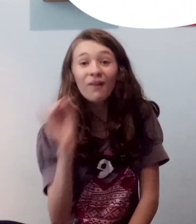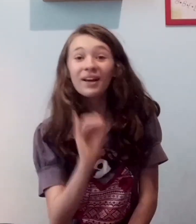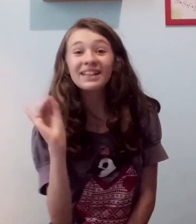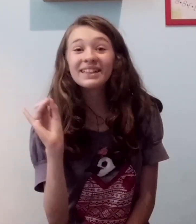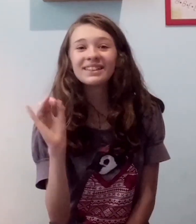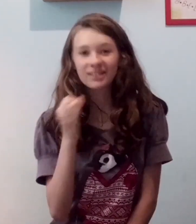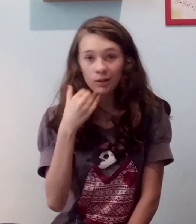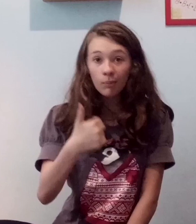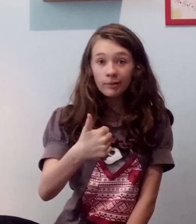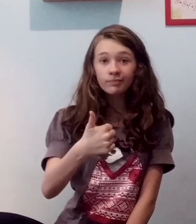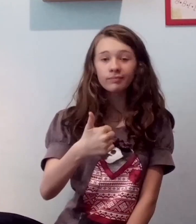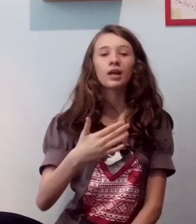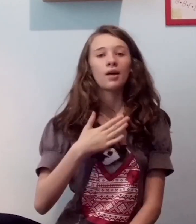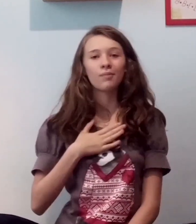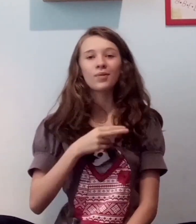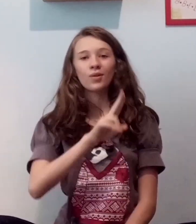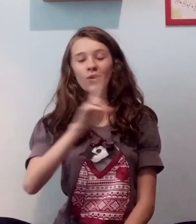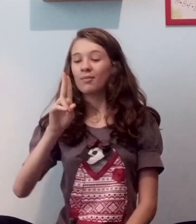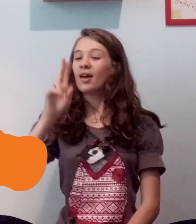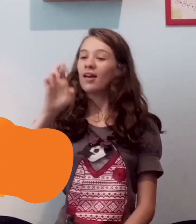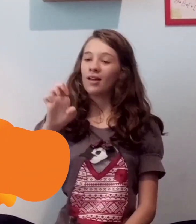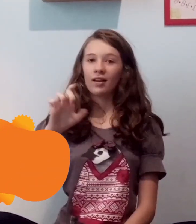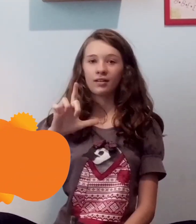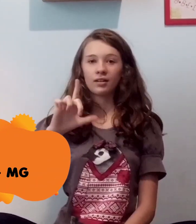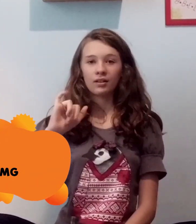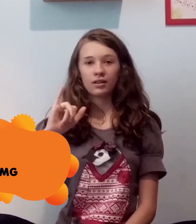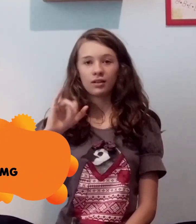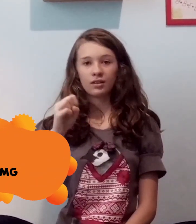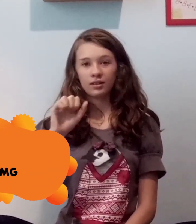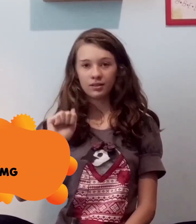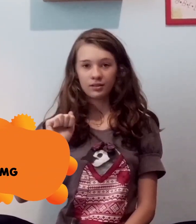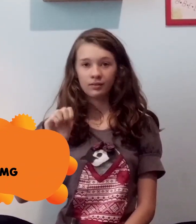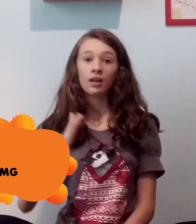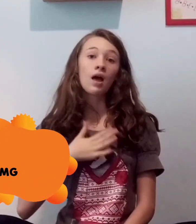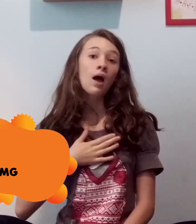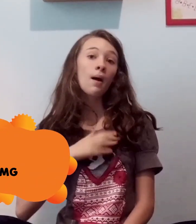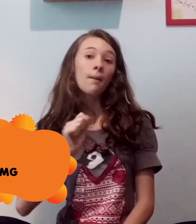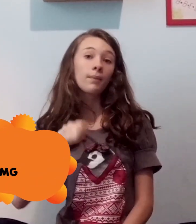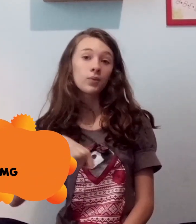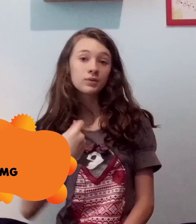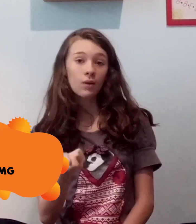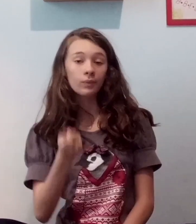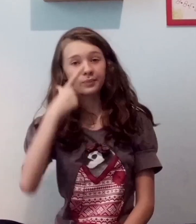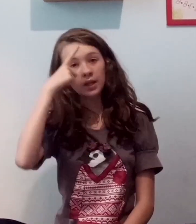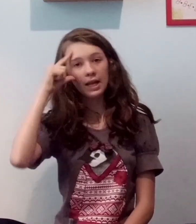Oiê, tudo bem? O meu nome é Elisa. E o meu sinal é esse